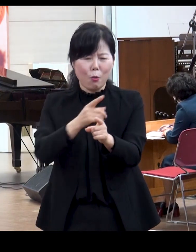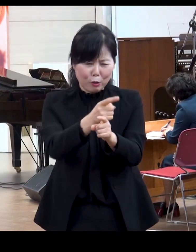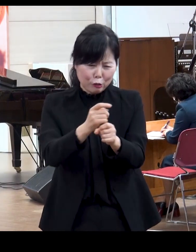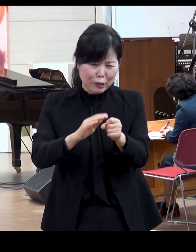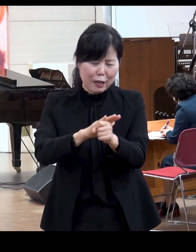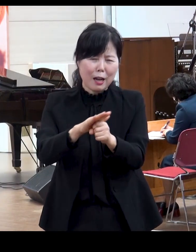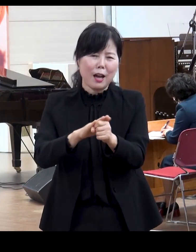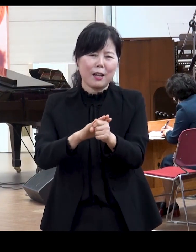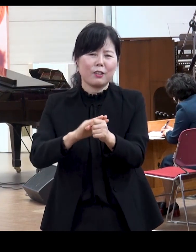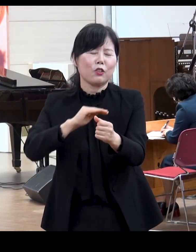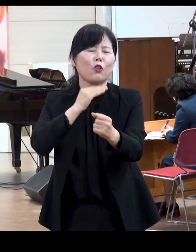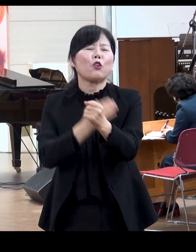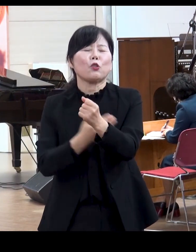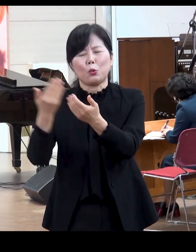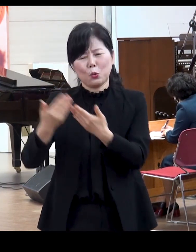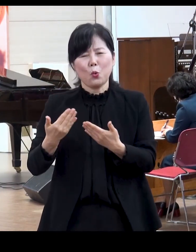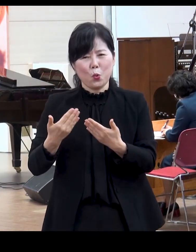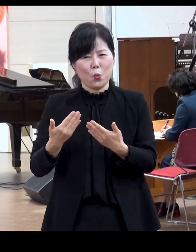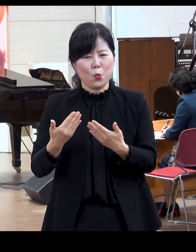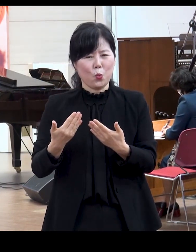있는 능력을 주시는 거예요.